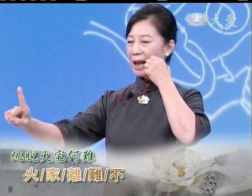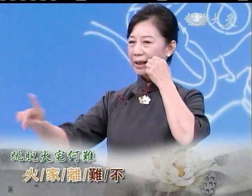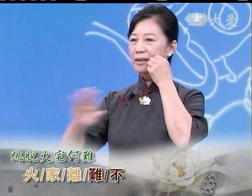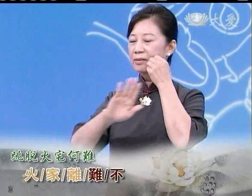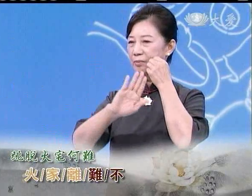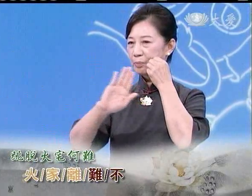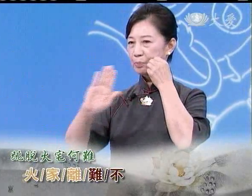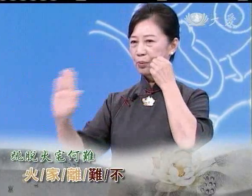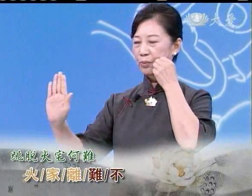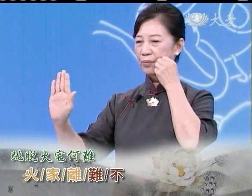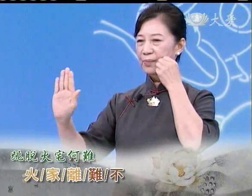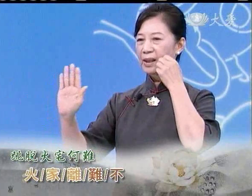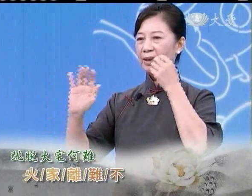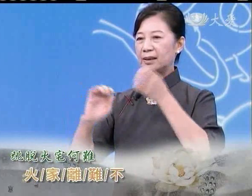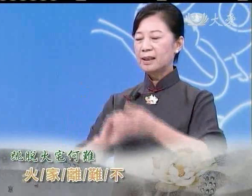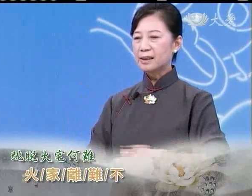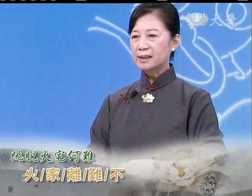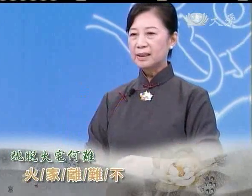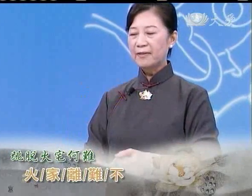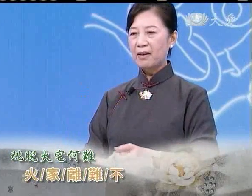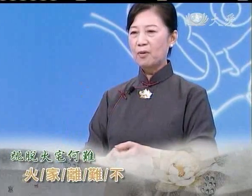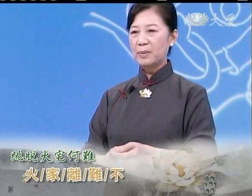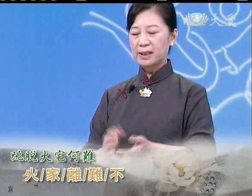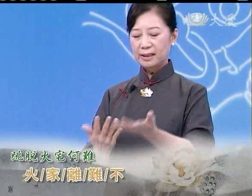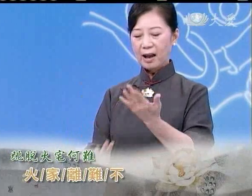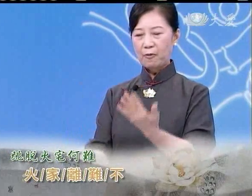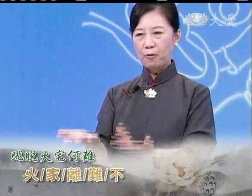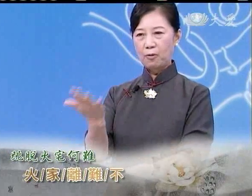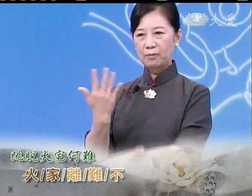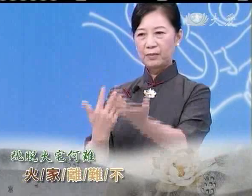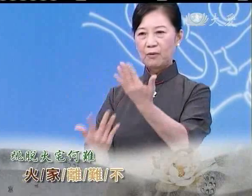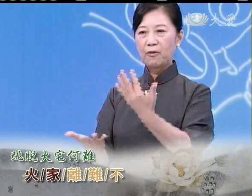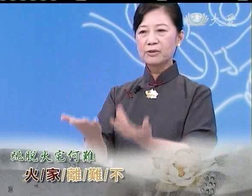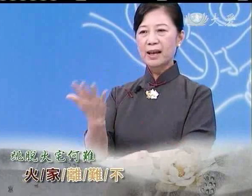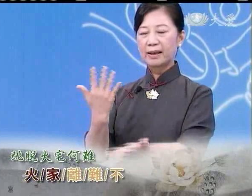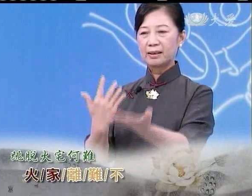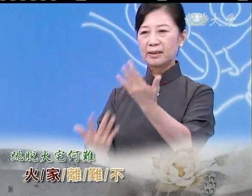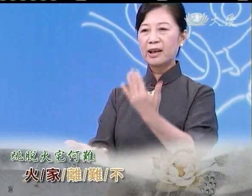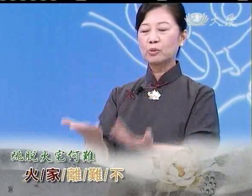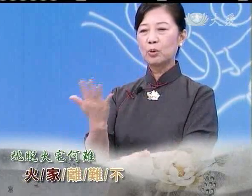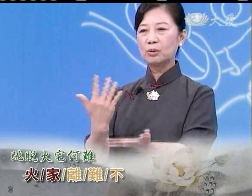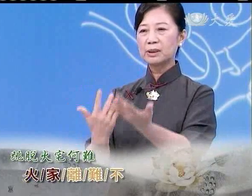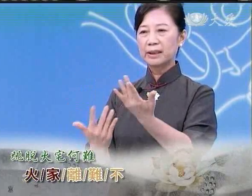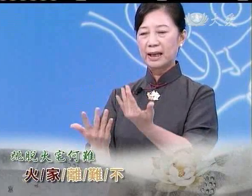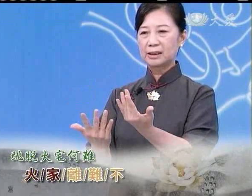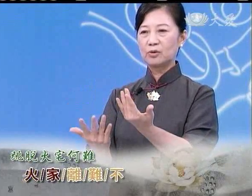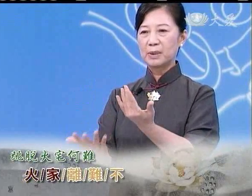难不，那在这地方我们先打火，火灾跳脱两个字我们先